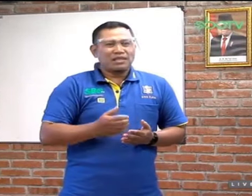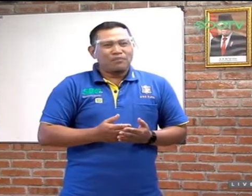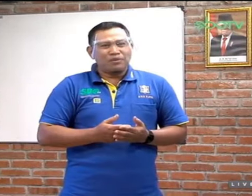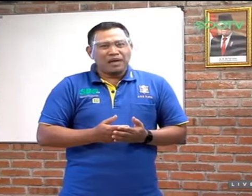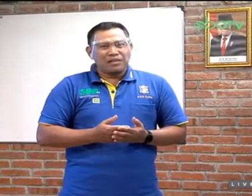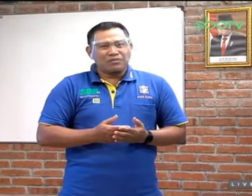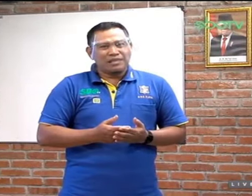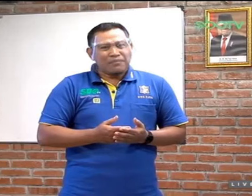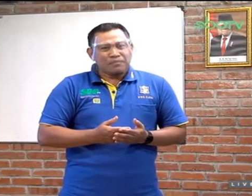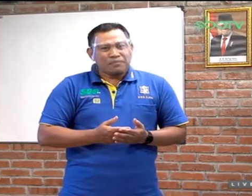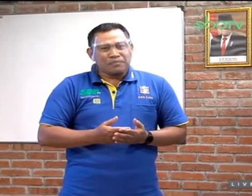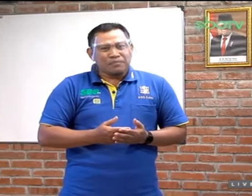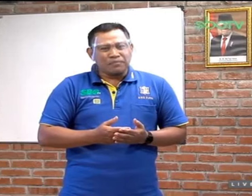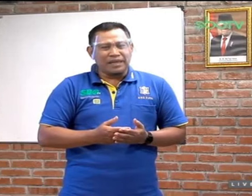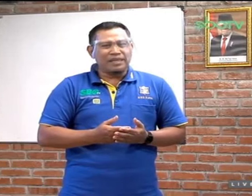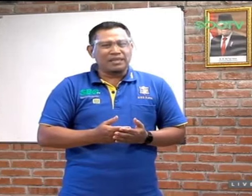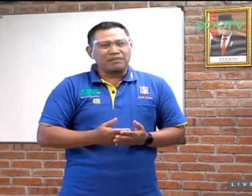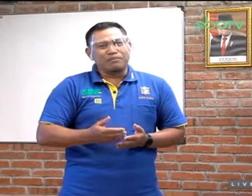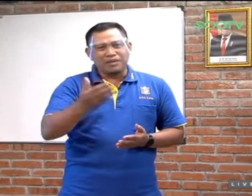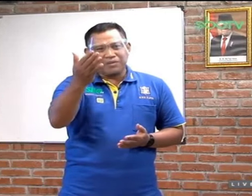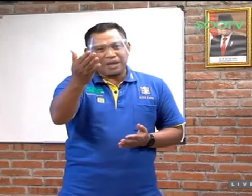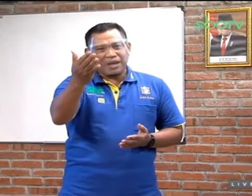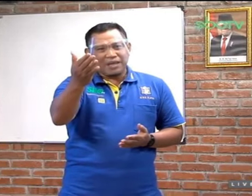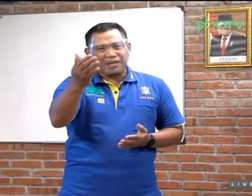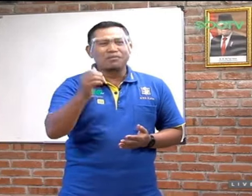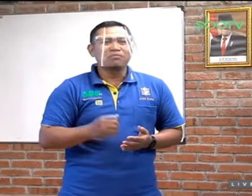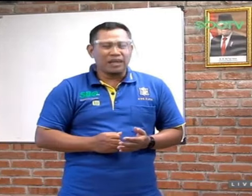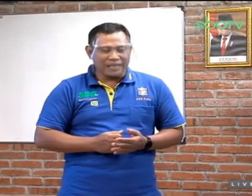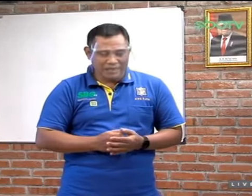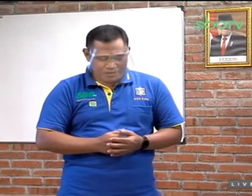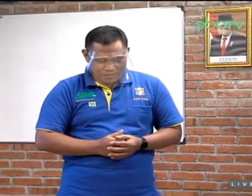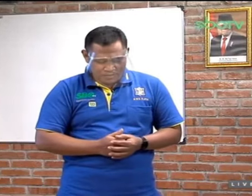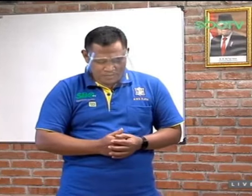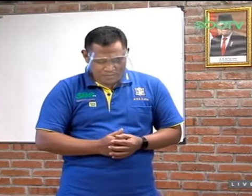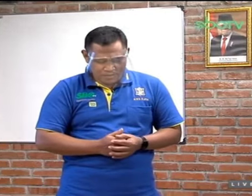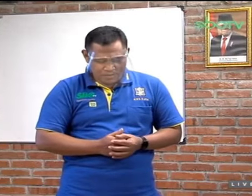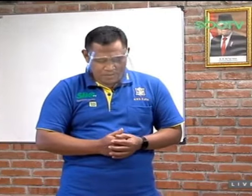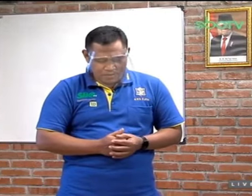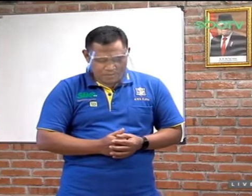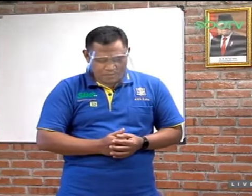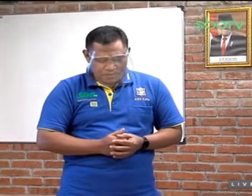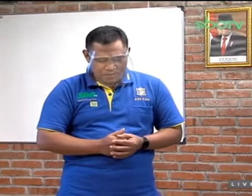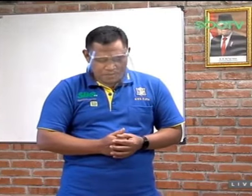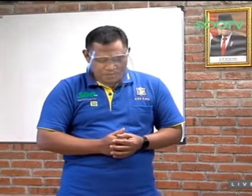semua sikap berdoa, sudah siap? Baik, berdoa mulai.